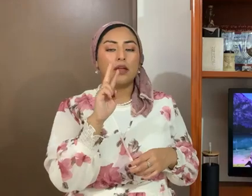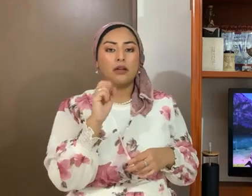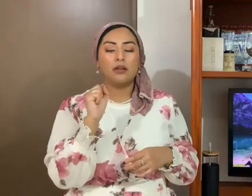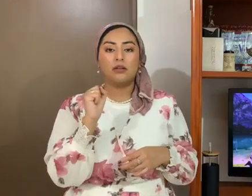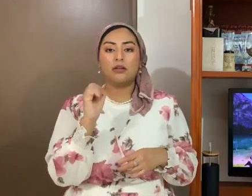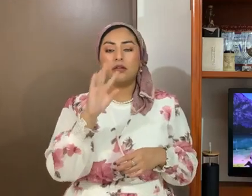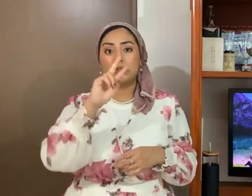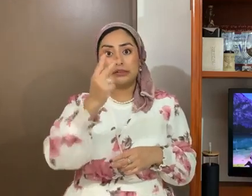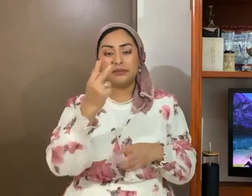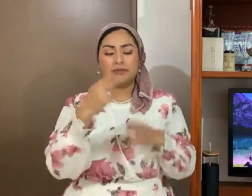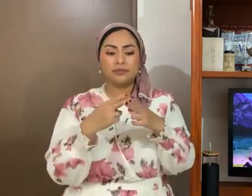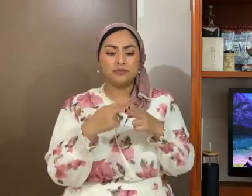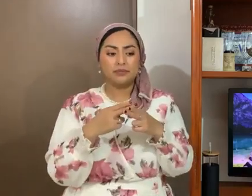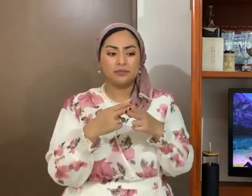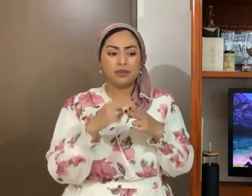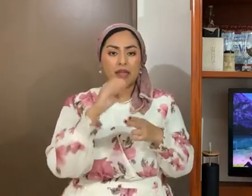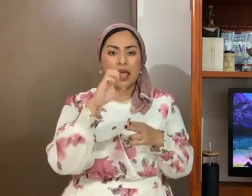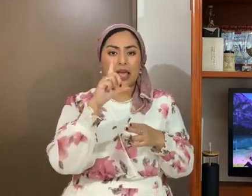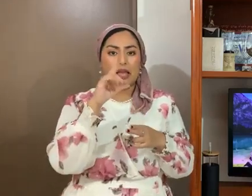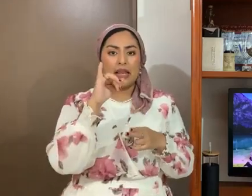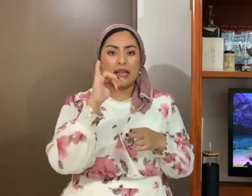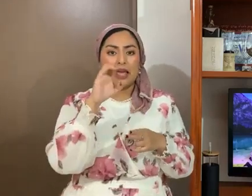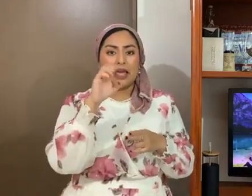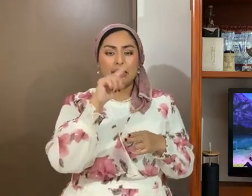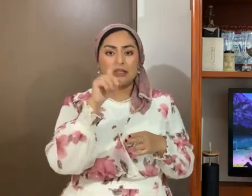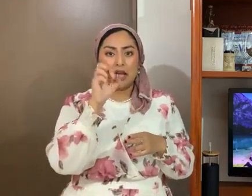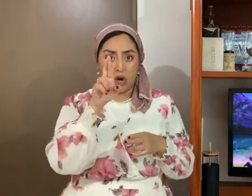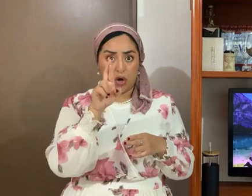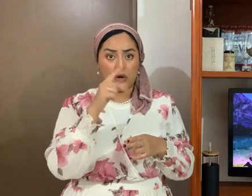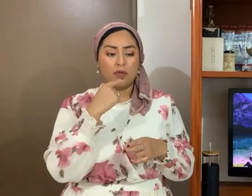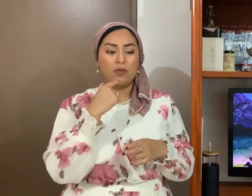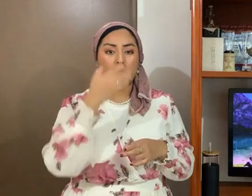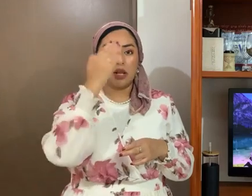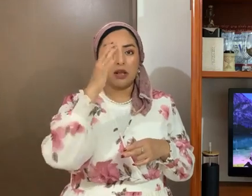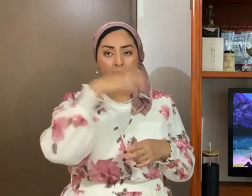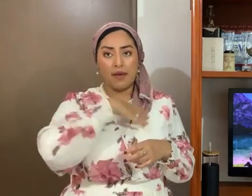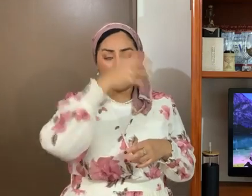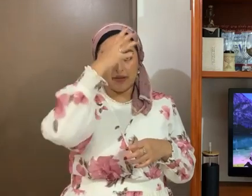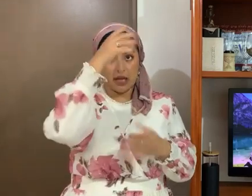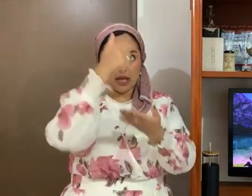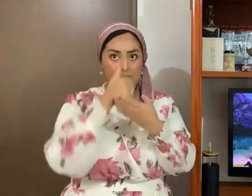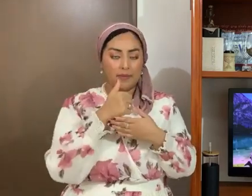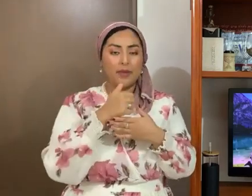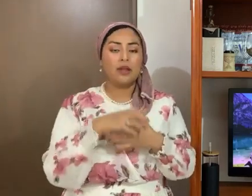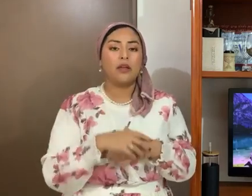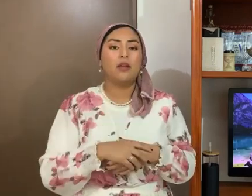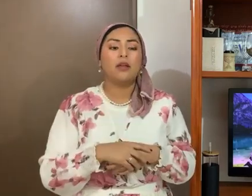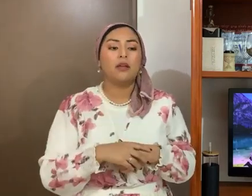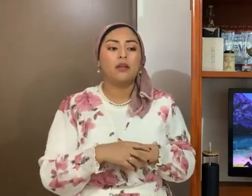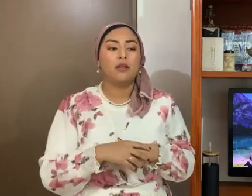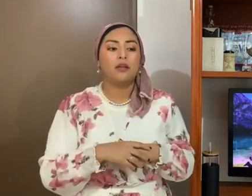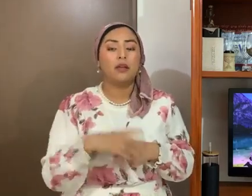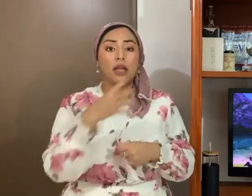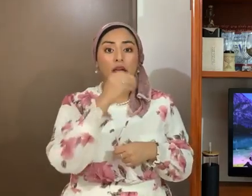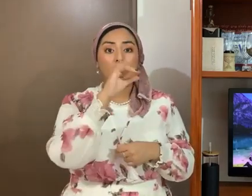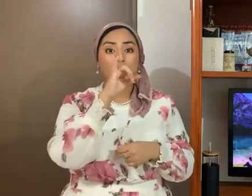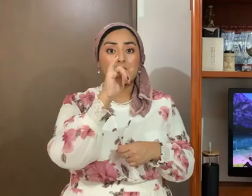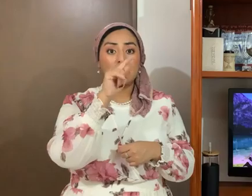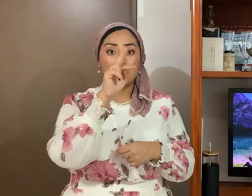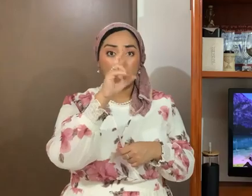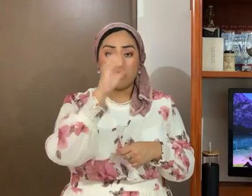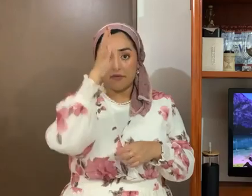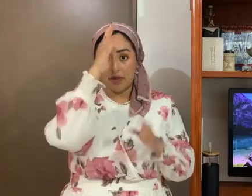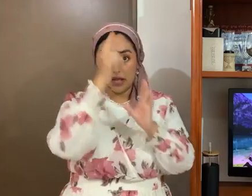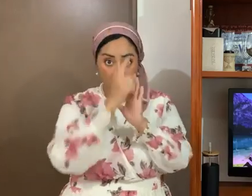en tierra ajena, y el otro se llamaba Eliezer, porque dijo, el Elohim de mi padre me ayudó y me libró de la espada de Faraón. Y Yetro, el suegro